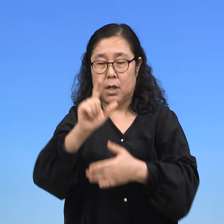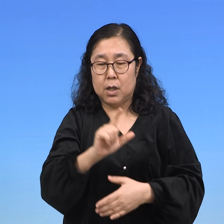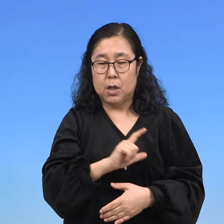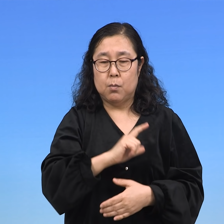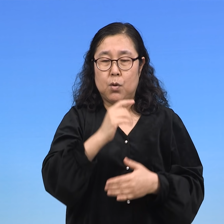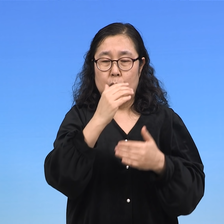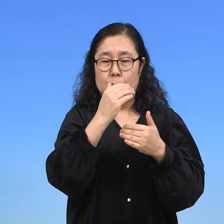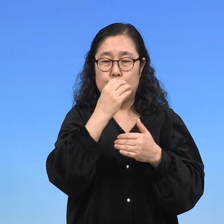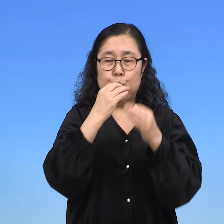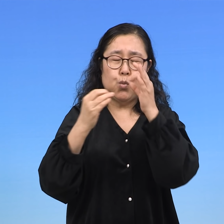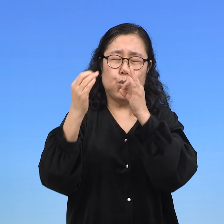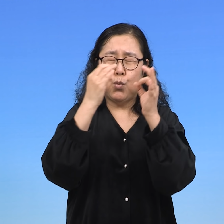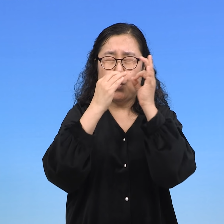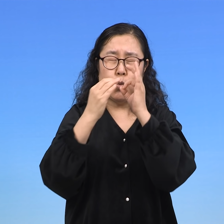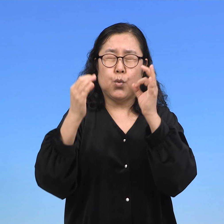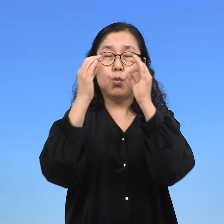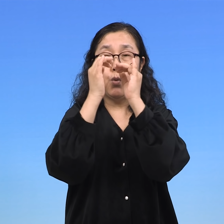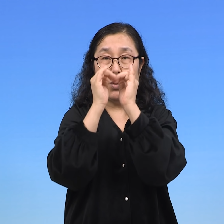이름을 부르는 자,